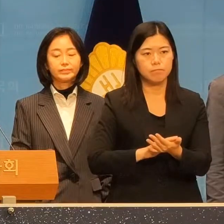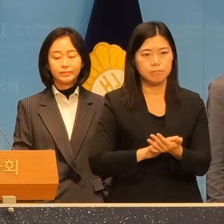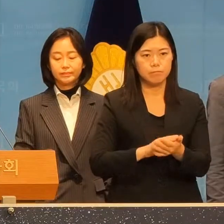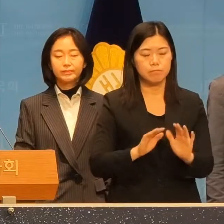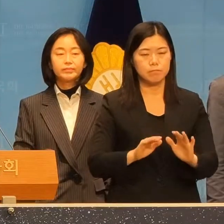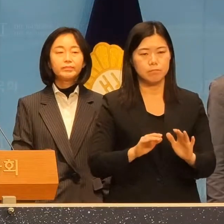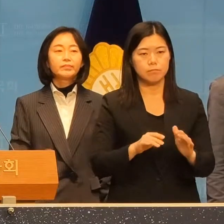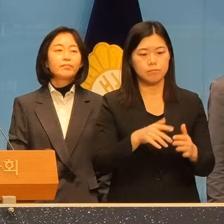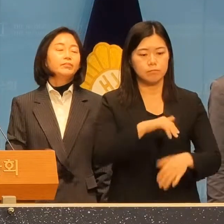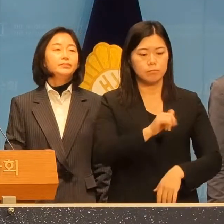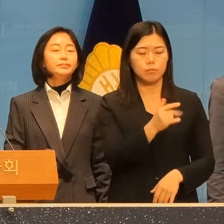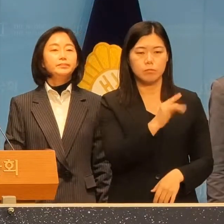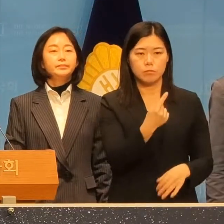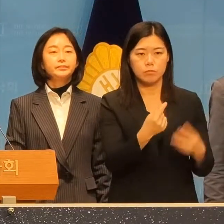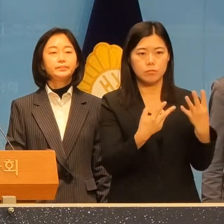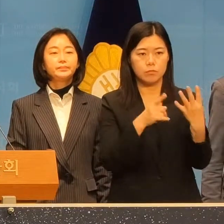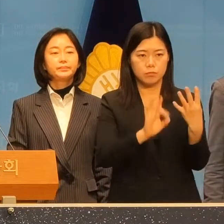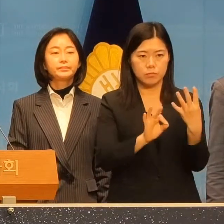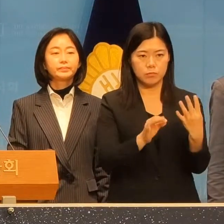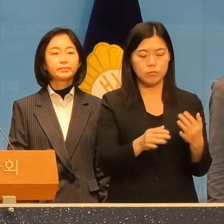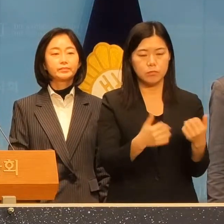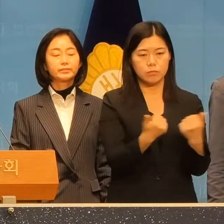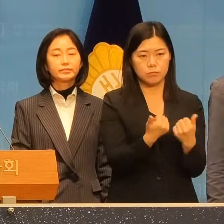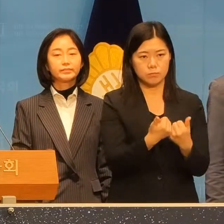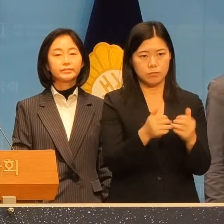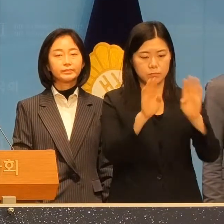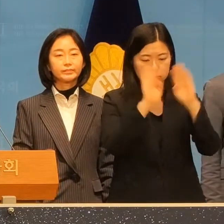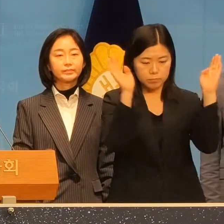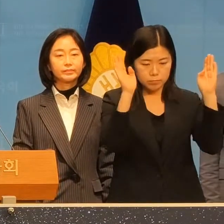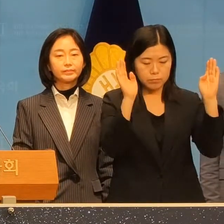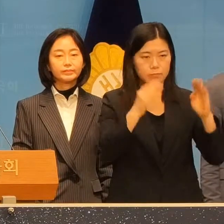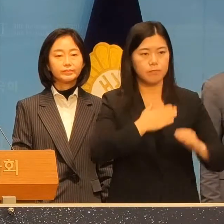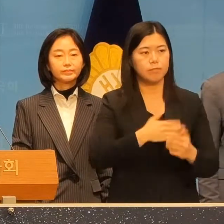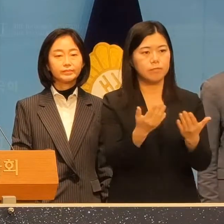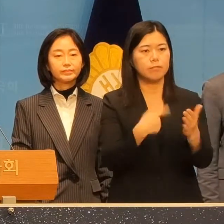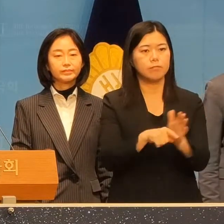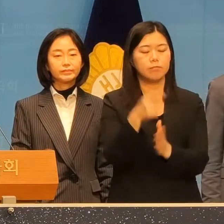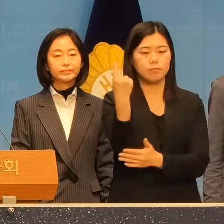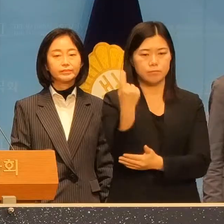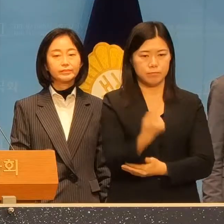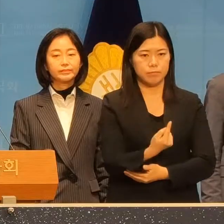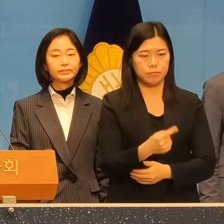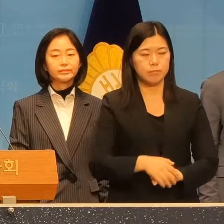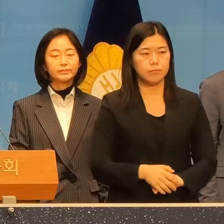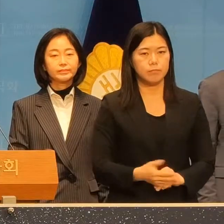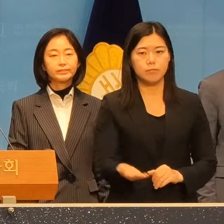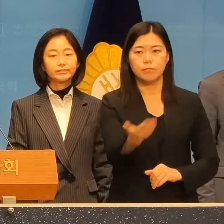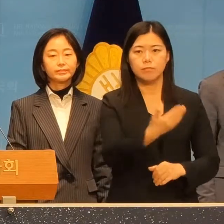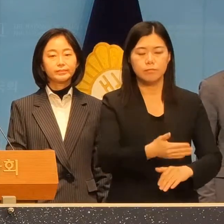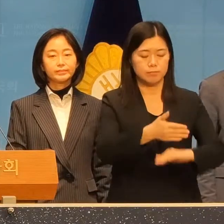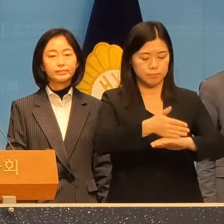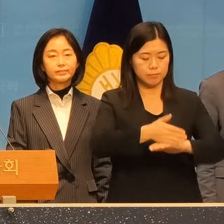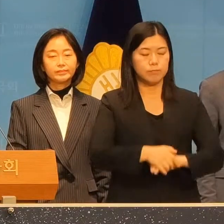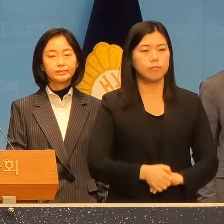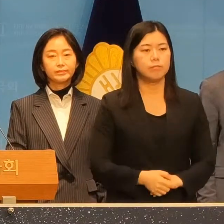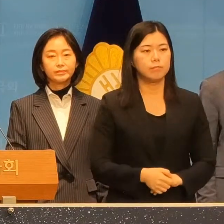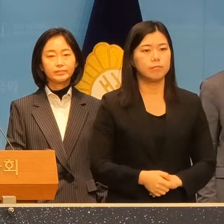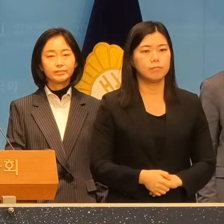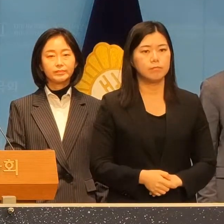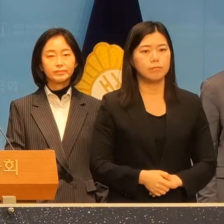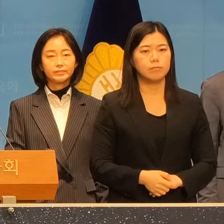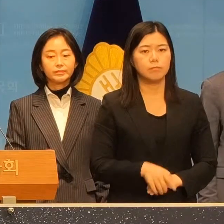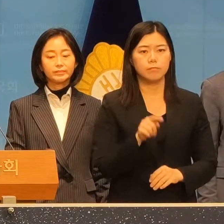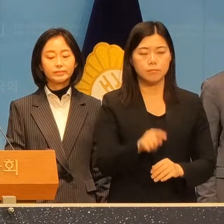개혁진보사당 연석회의 출범을 알리고자 기자회견을 개최했습니다. 함께해 주셔서 감사합니다. 간단히